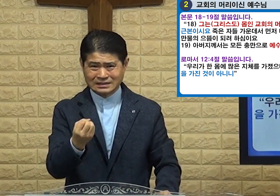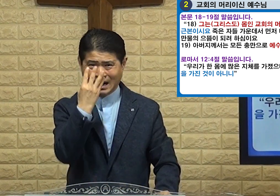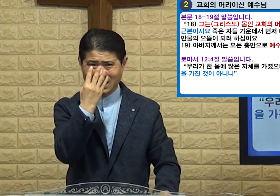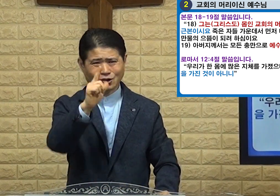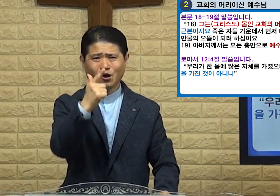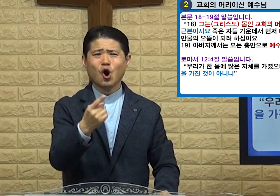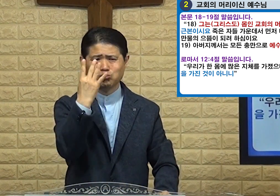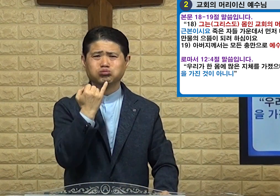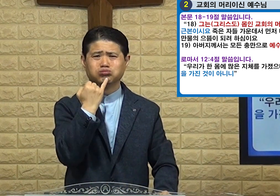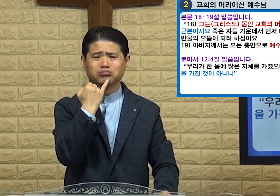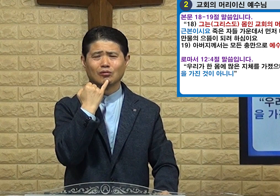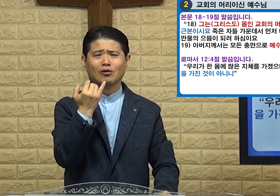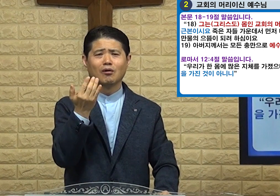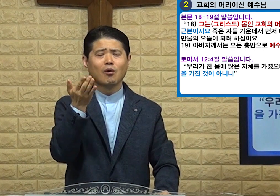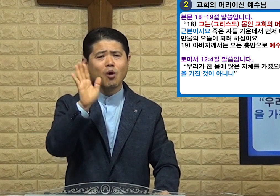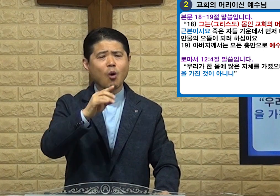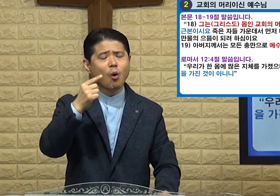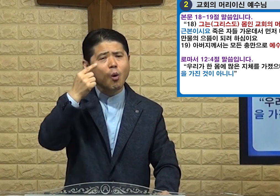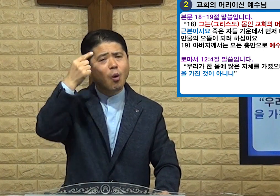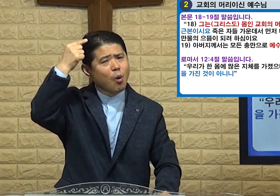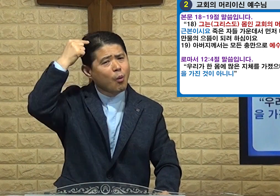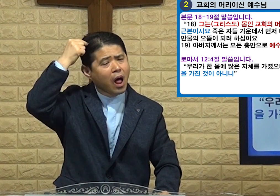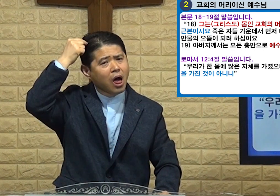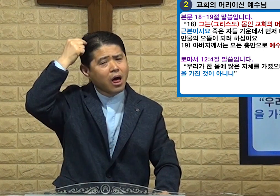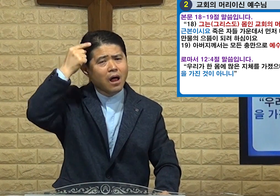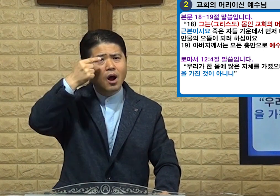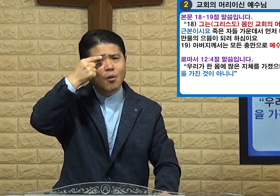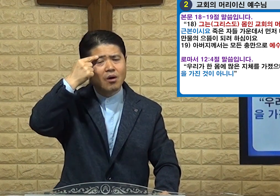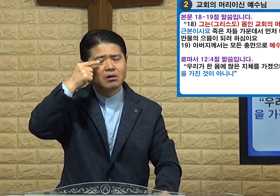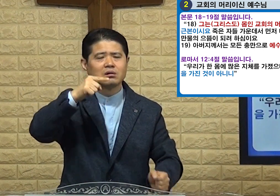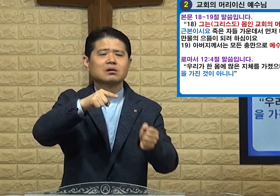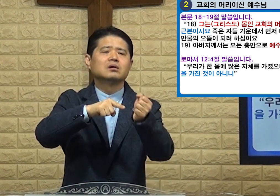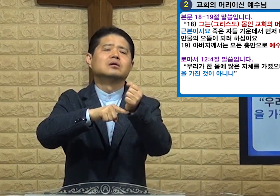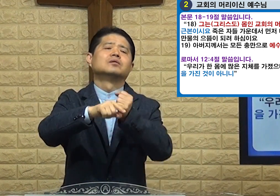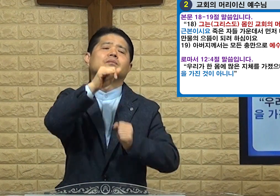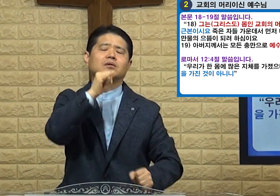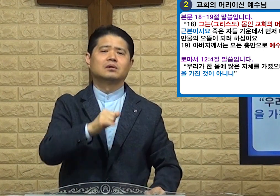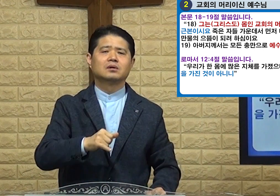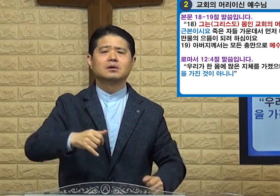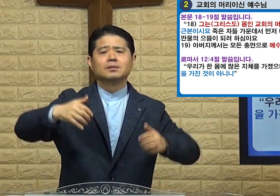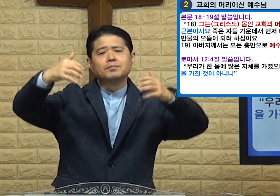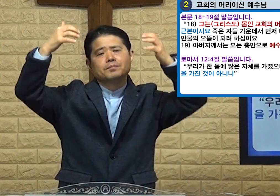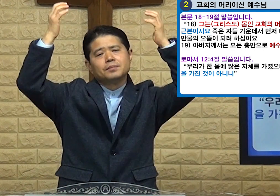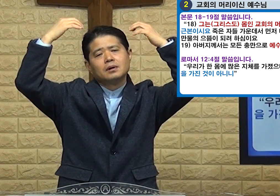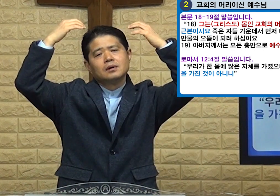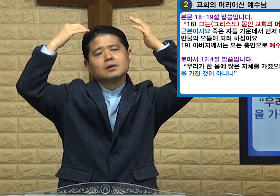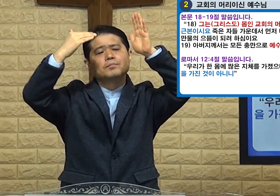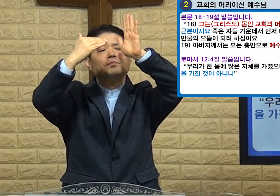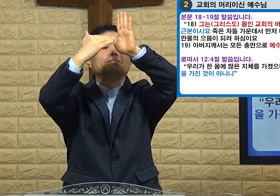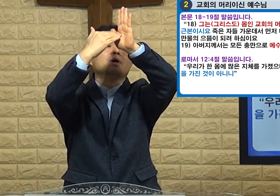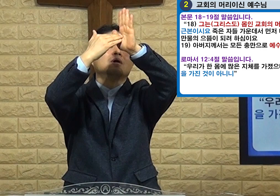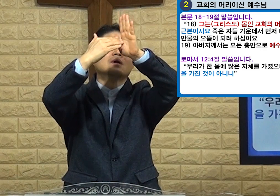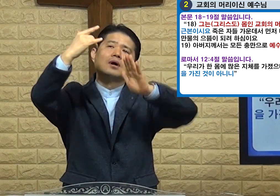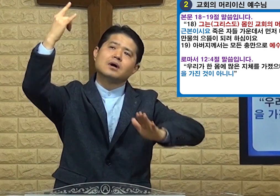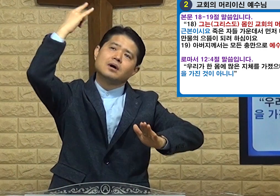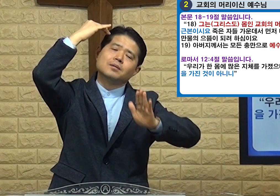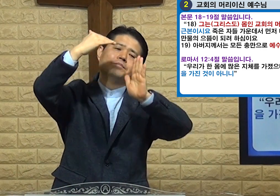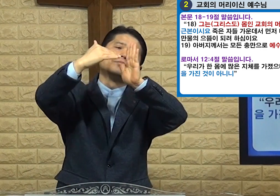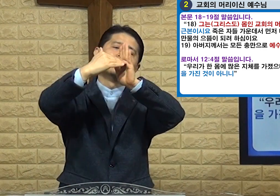없다면 어떻게 보이겠습니까? 그렇지만 이 머리털과 눈썹털마저 하나님께서 이 비를 막기